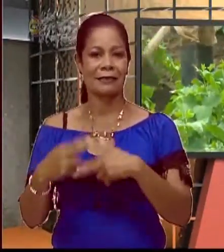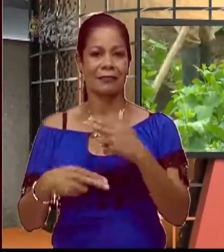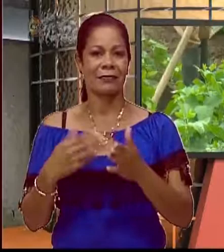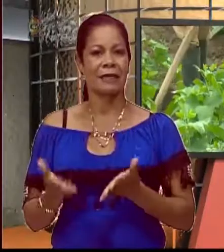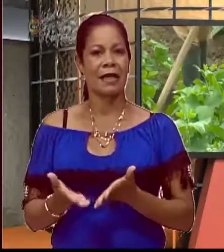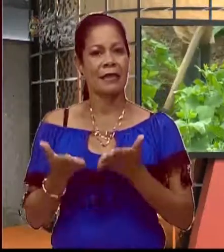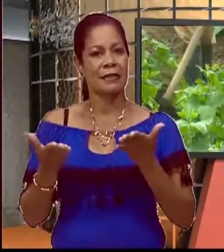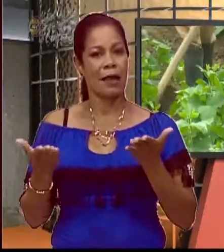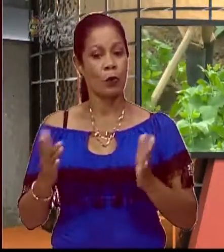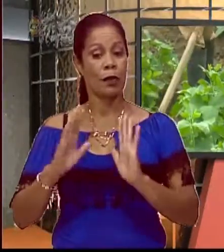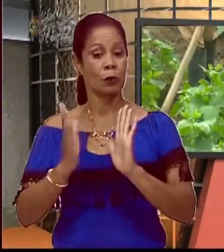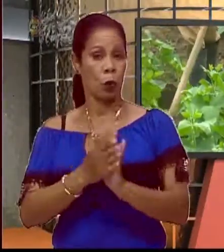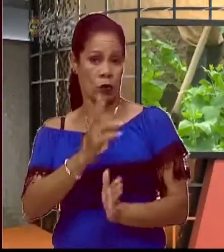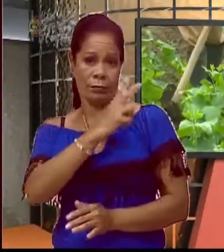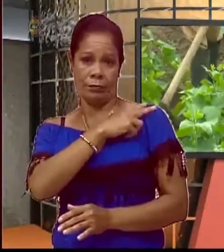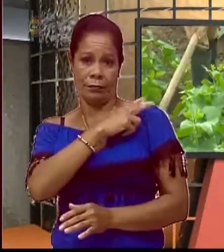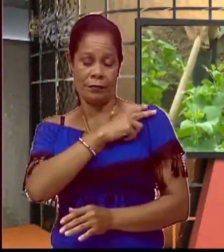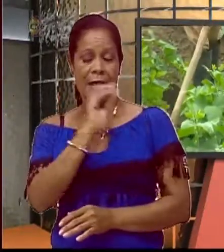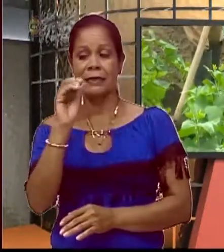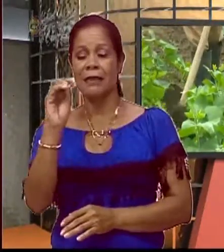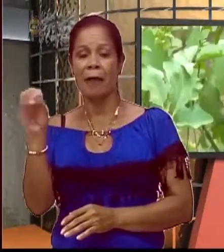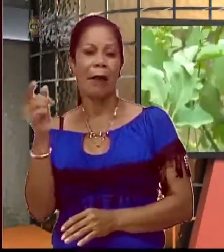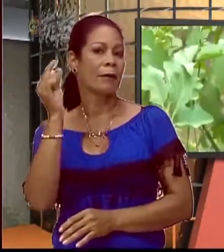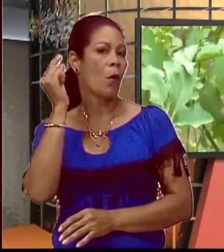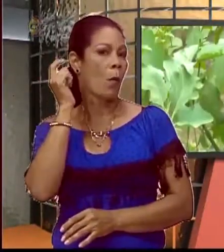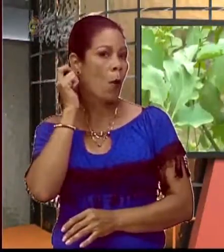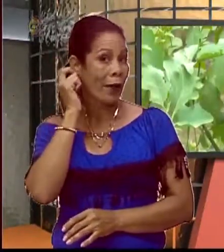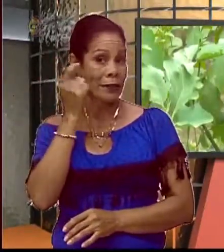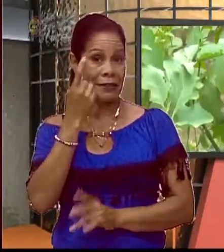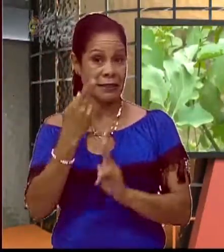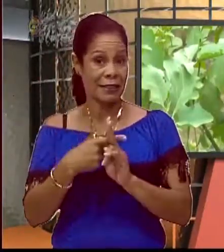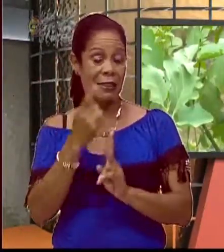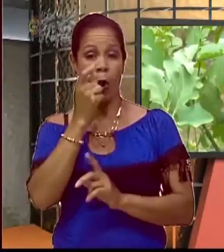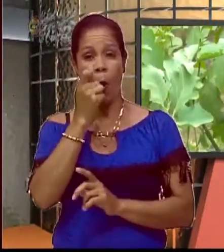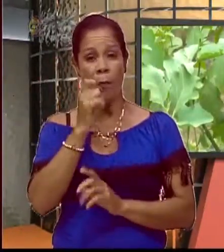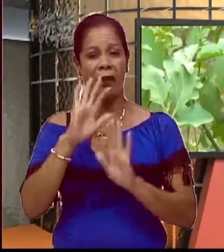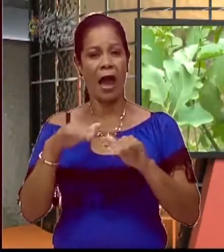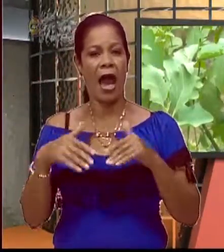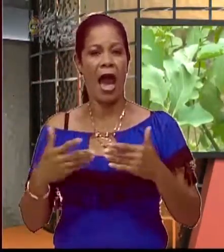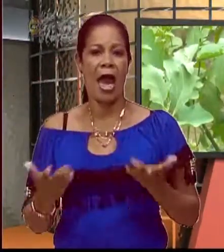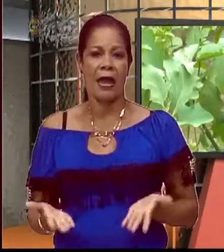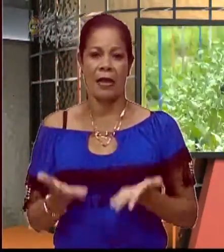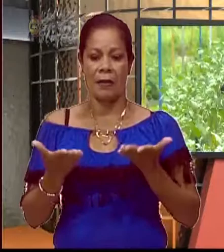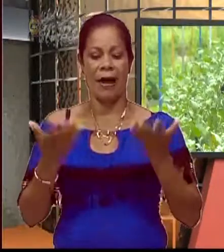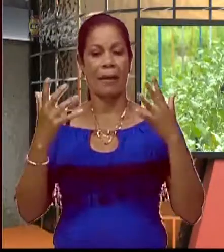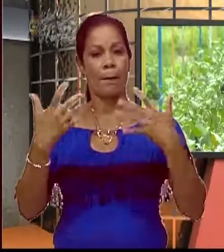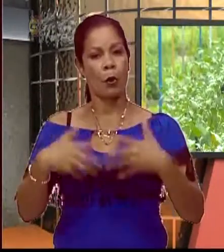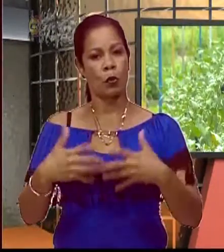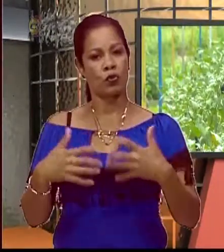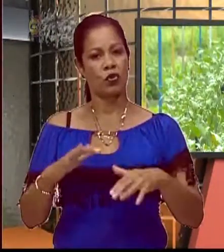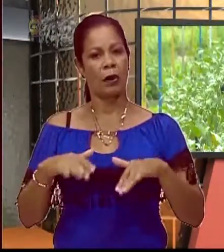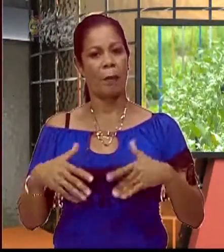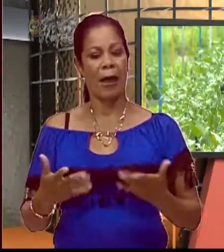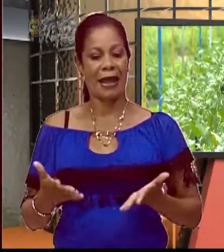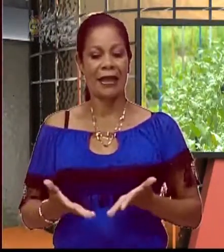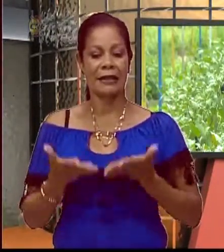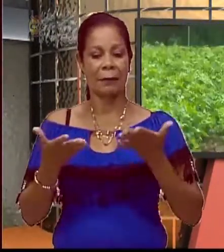autoridades llaman a los hombres y mujeres del sector a elevar las producciones a fin de incrementar la diversidad y cantidad